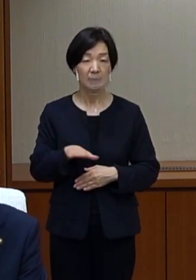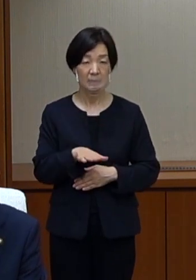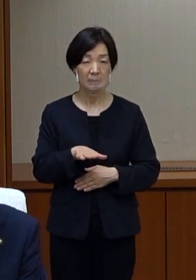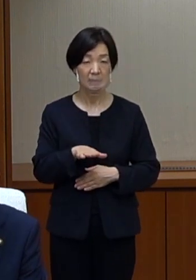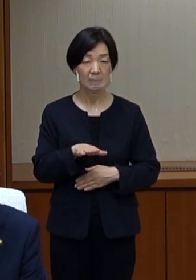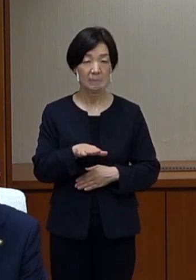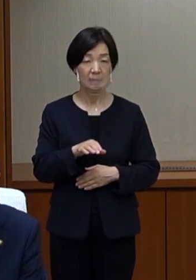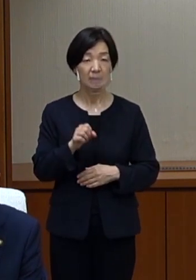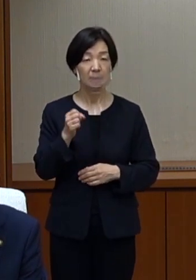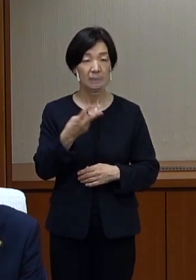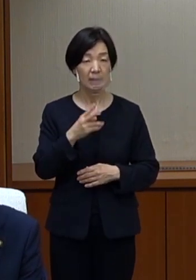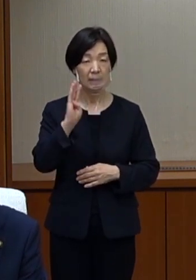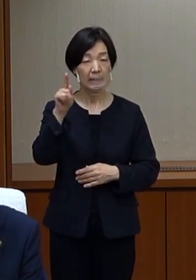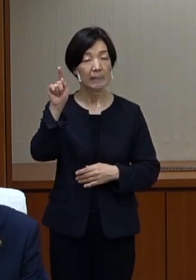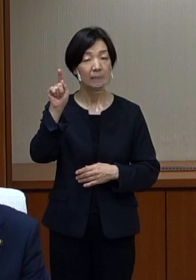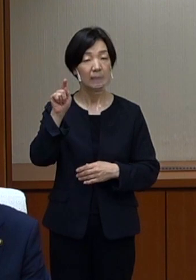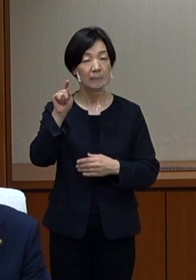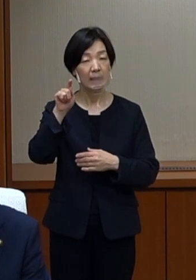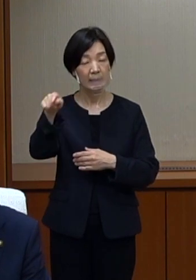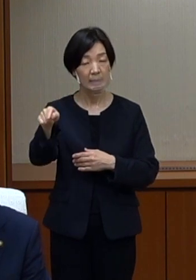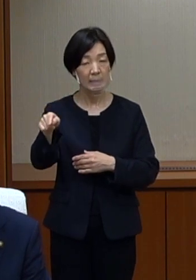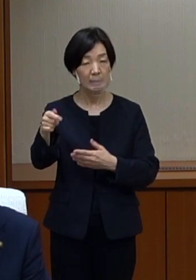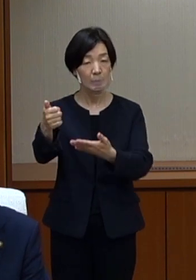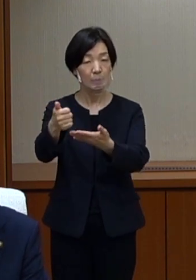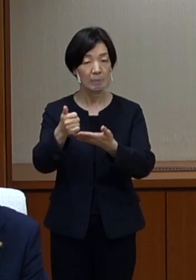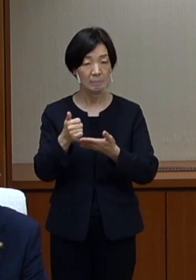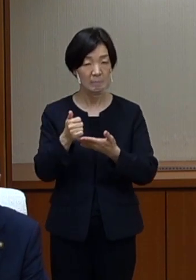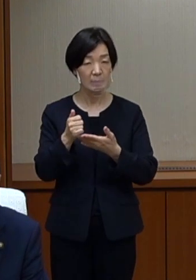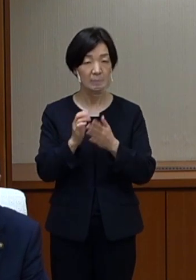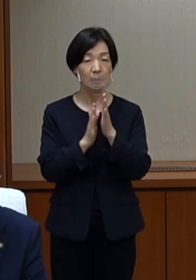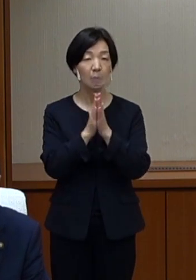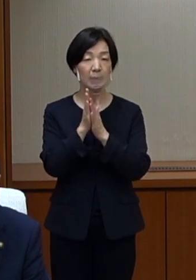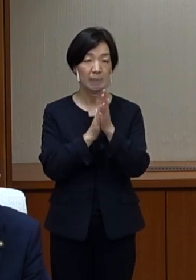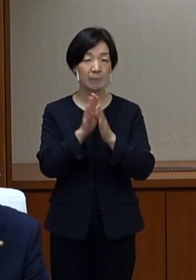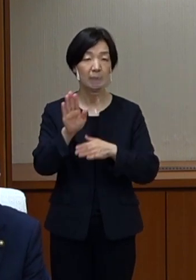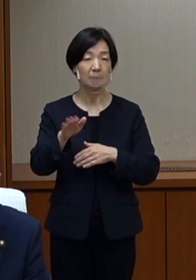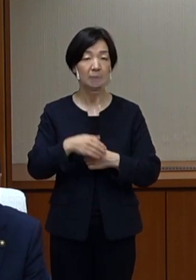県外から来られる方々へのお願いです。